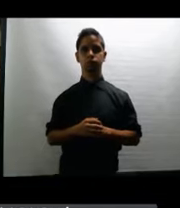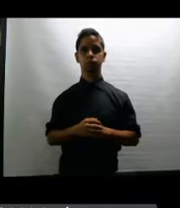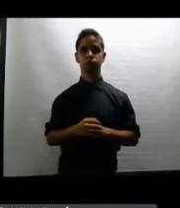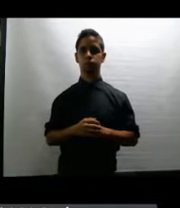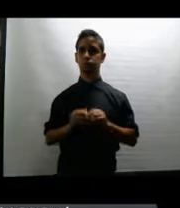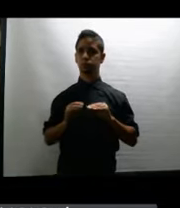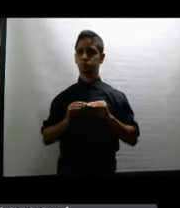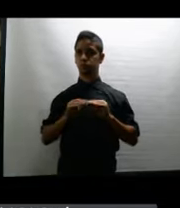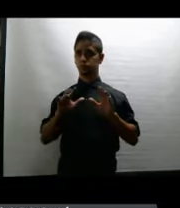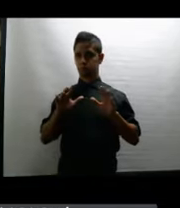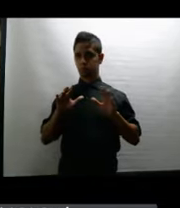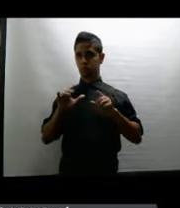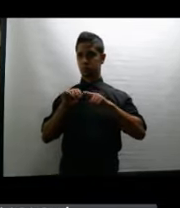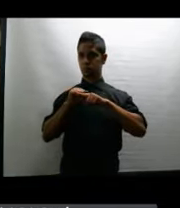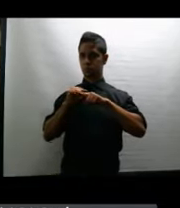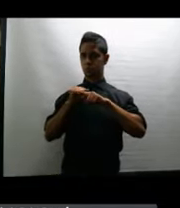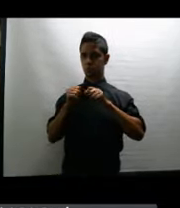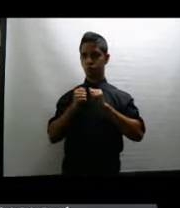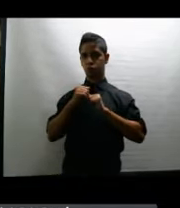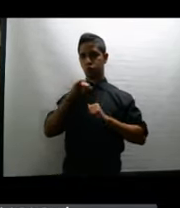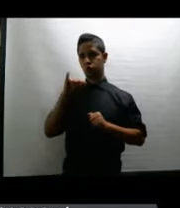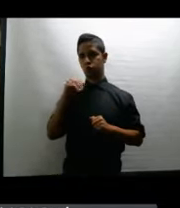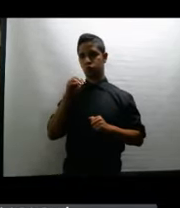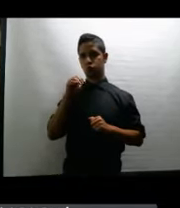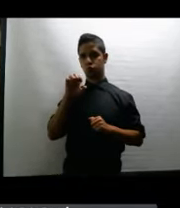obviamente llegamos al ensayo con Joe y pues Jomel